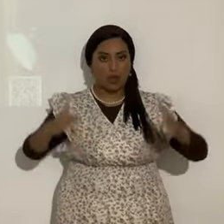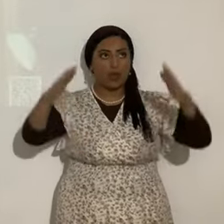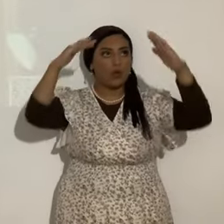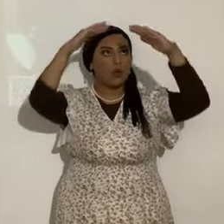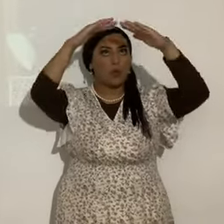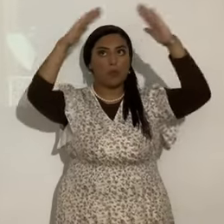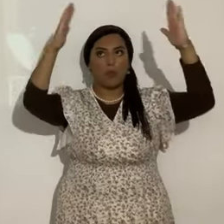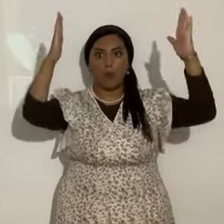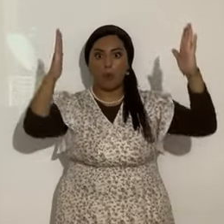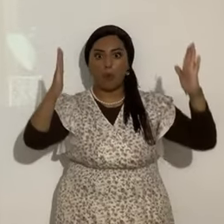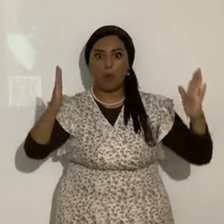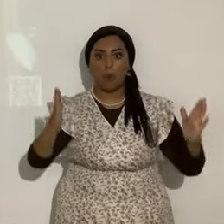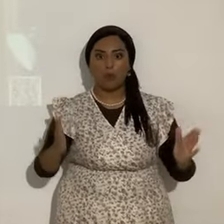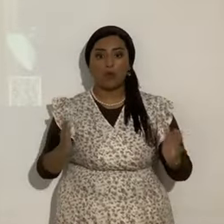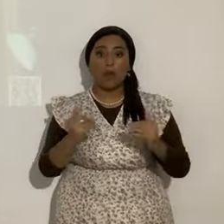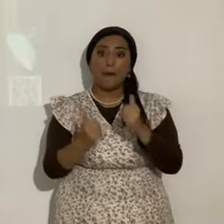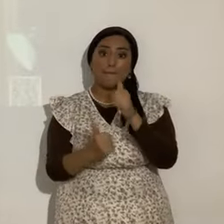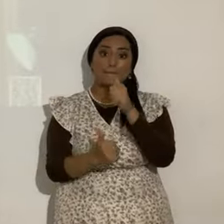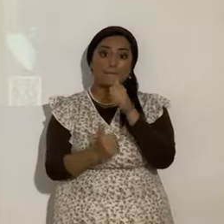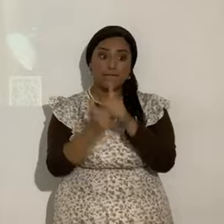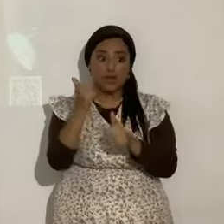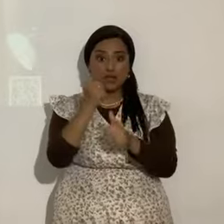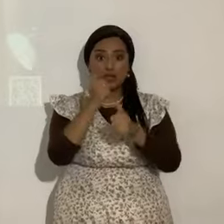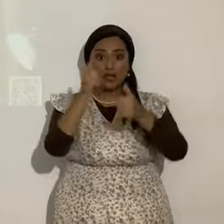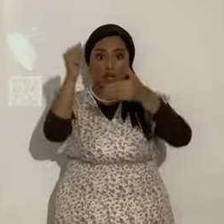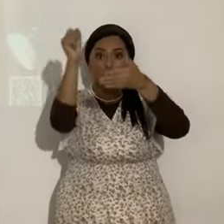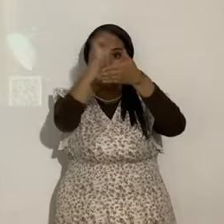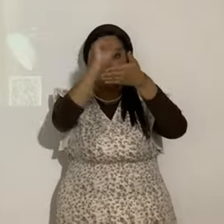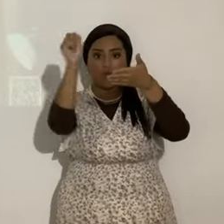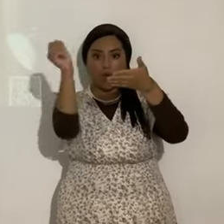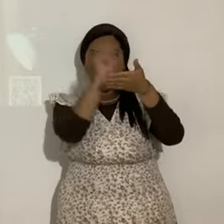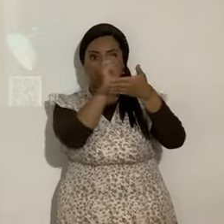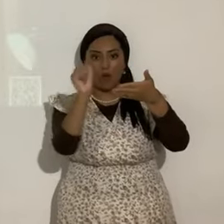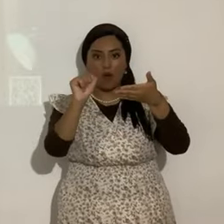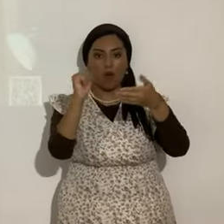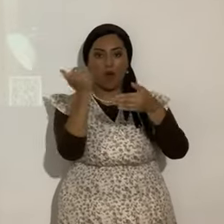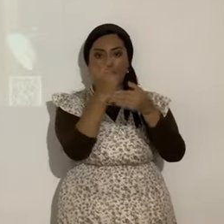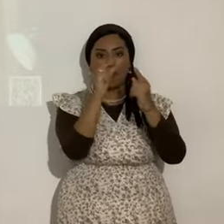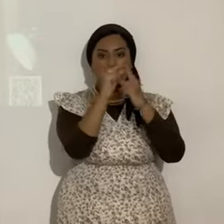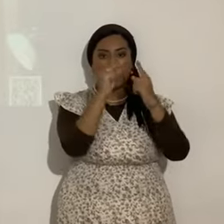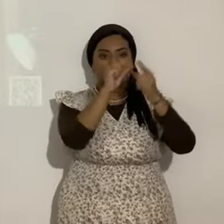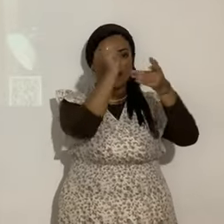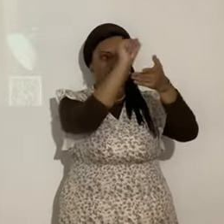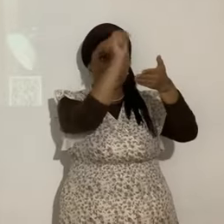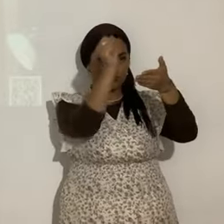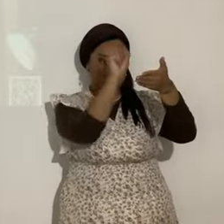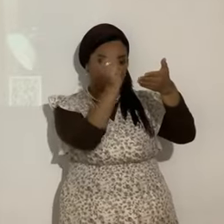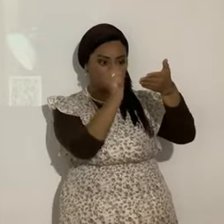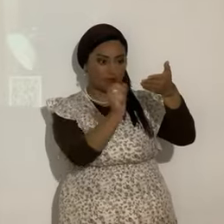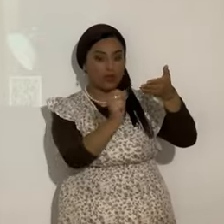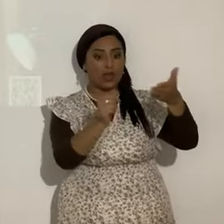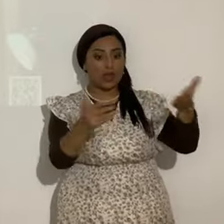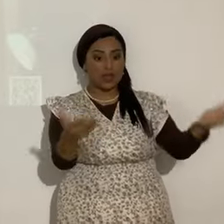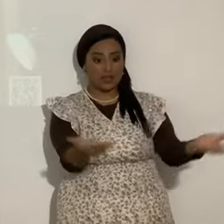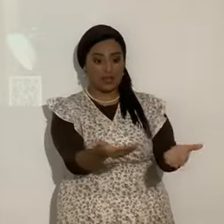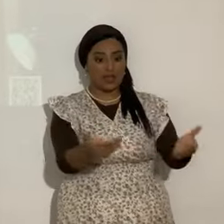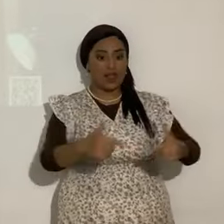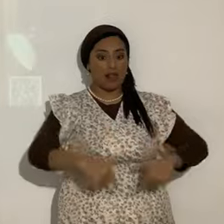entonces la mayoría escribía o sea dictaba cada cosa aquí yace el cuerpo del